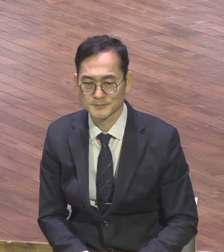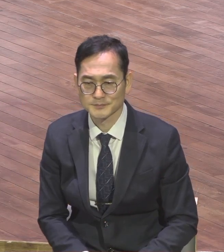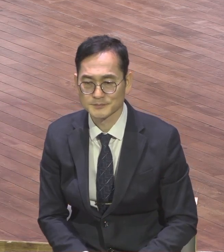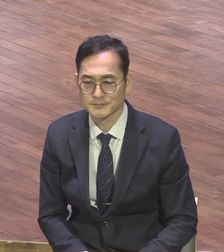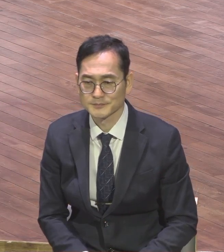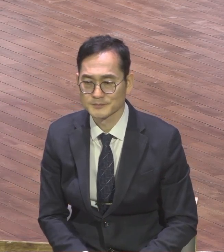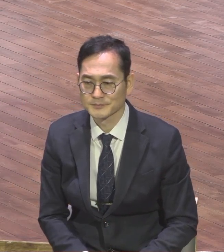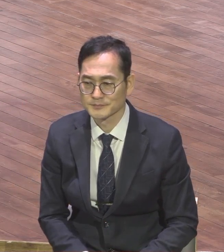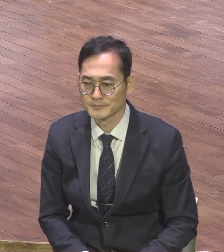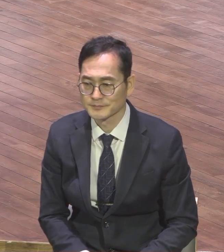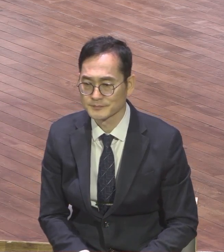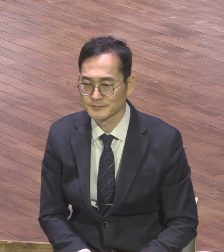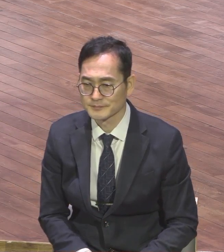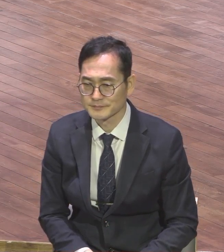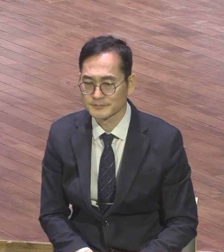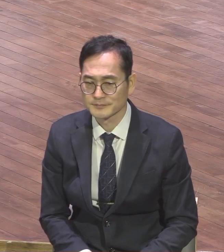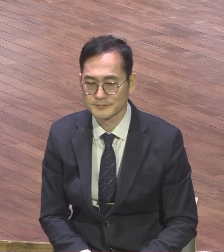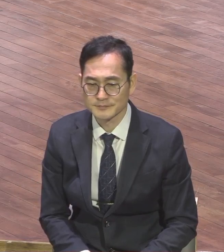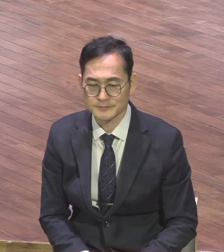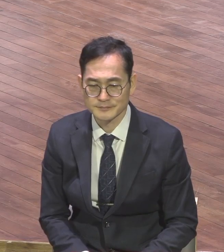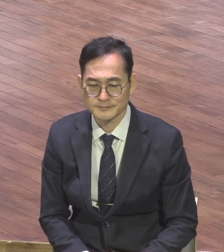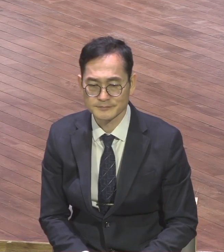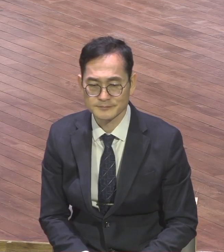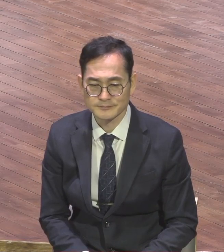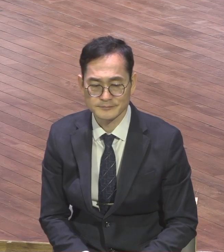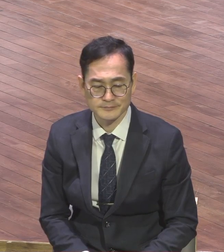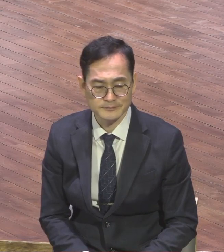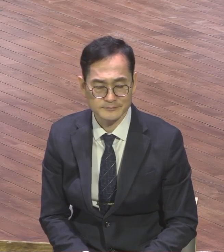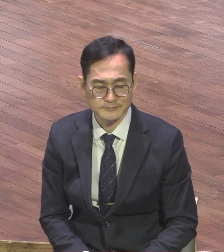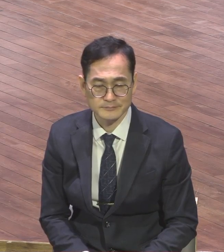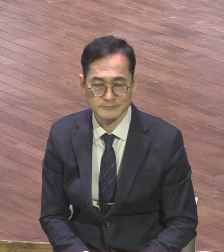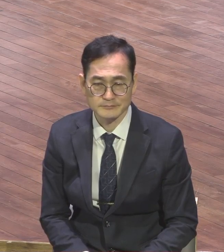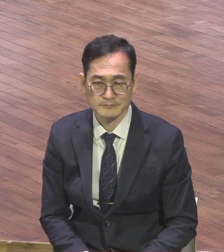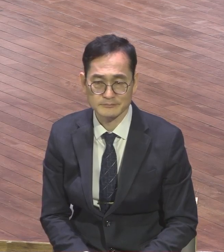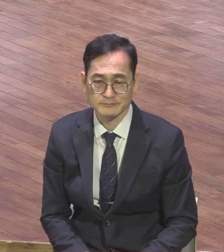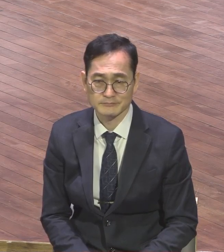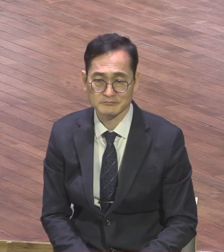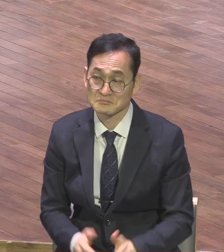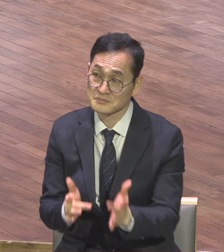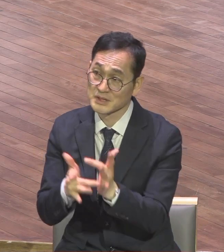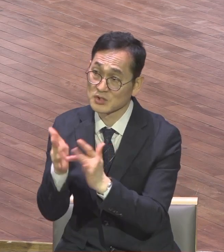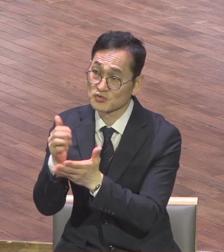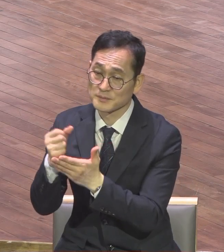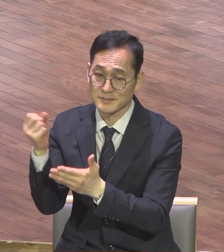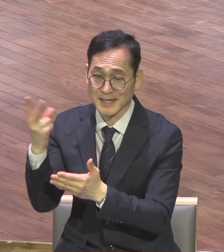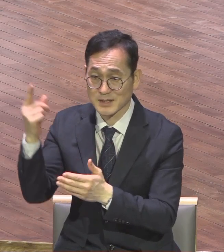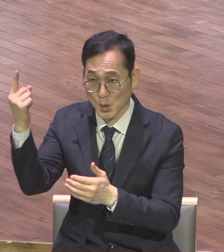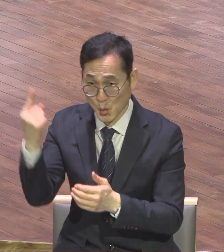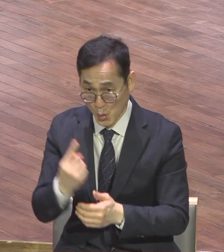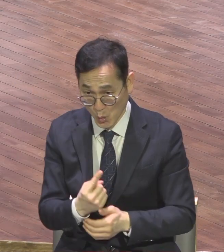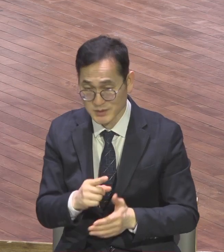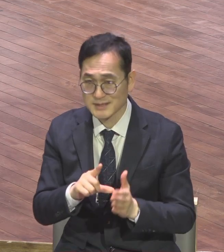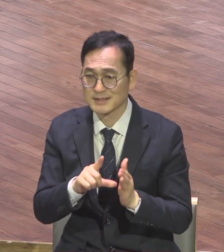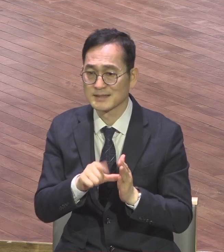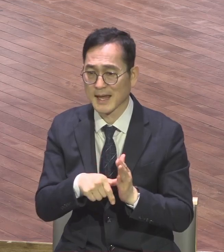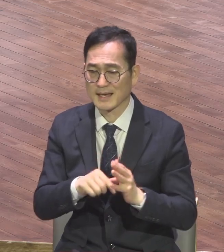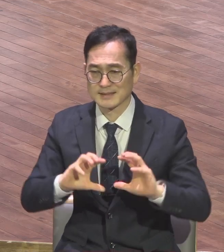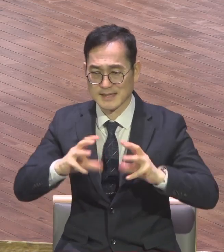심판주로 오실 그리스도 자 이렇게 되면요 이제 심판주로 오시면 끝입니다. 인류 역사는 끝나는 겁니다. 해가 빛을